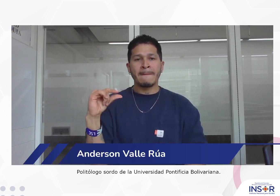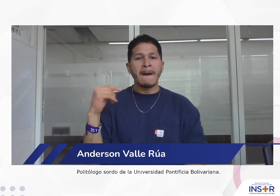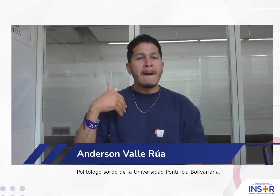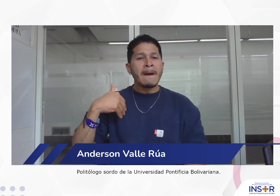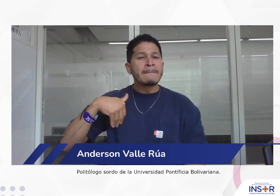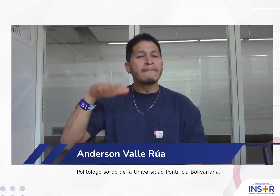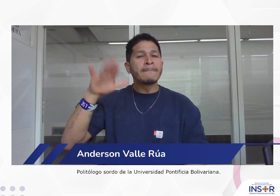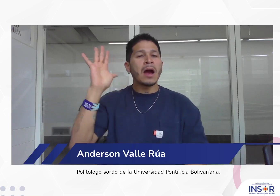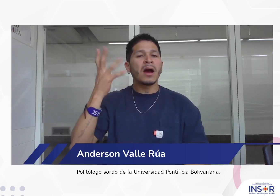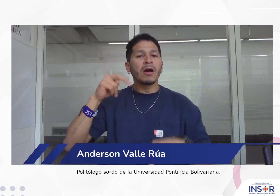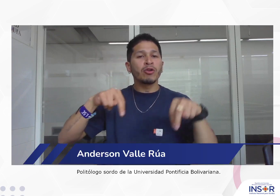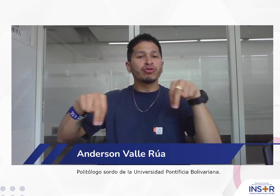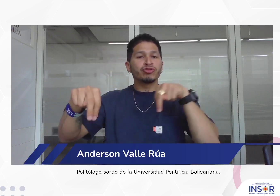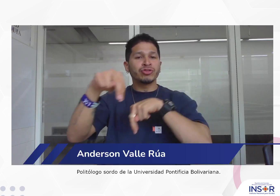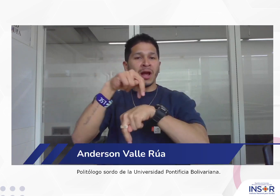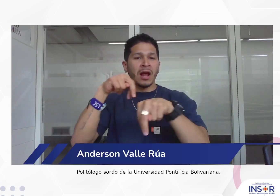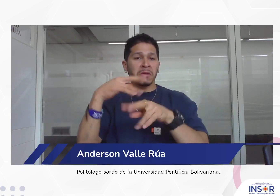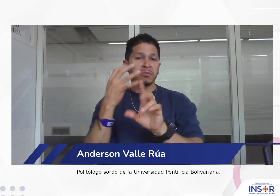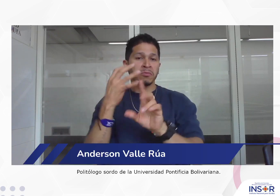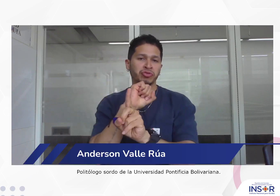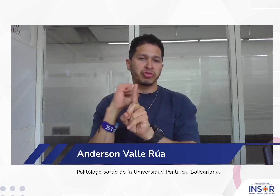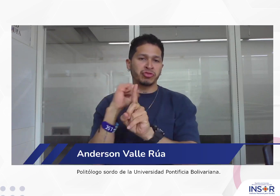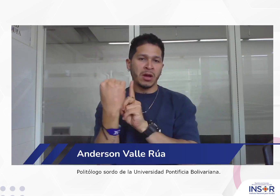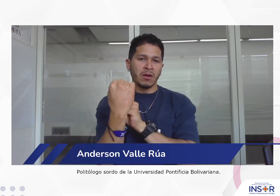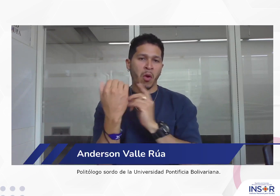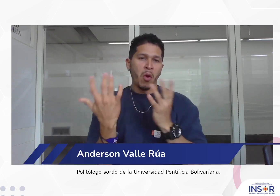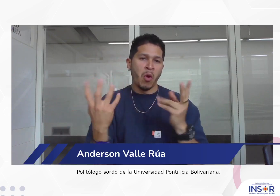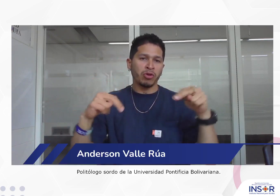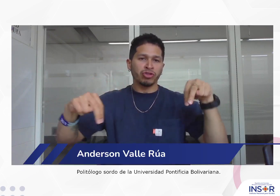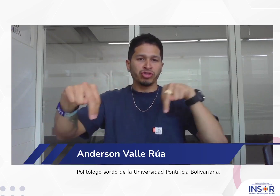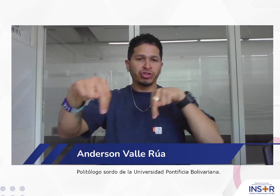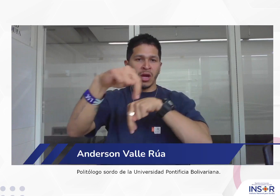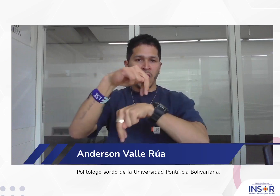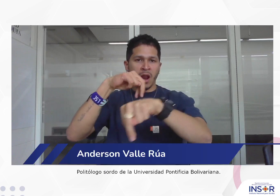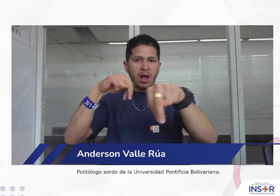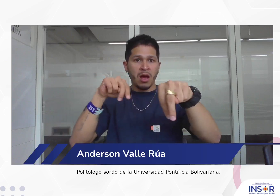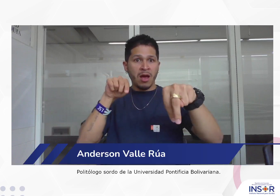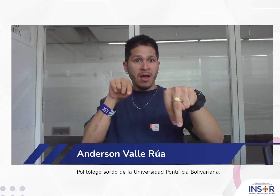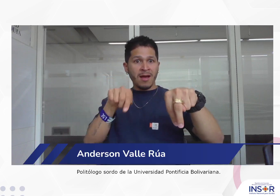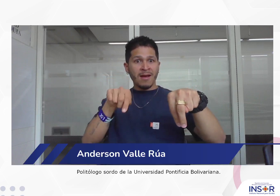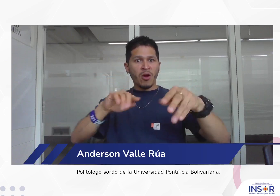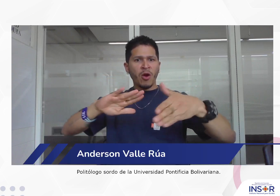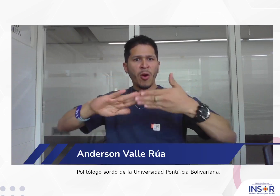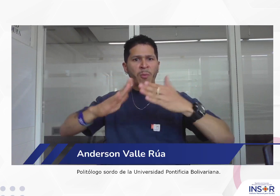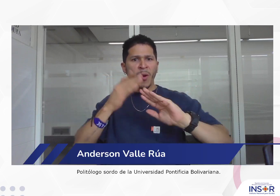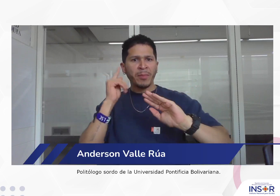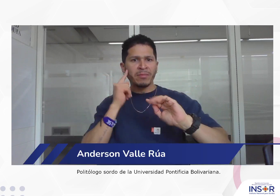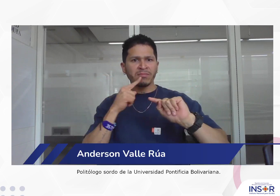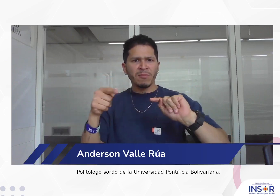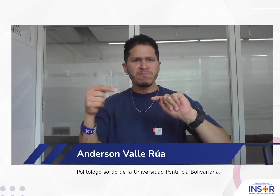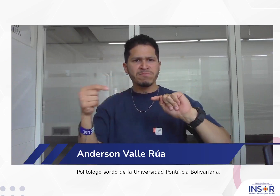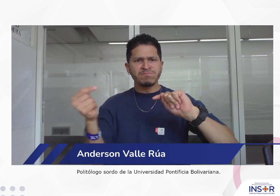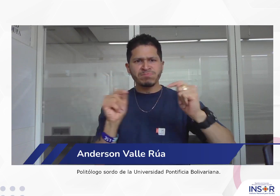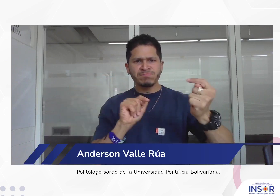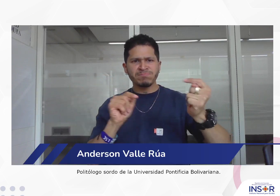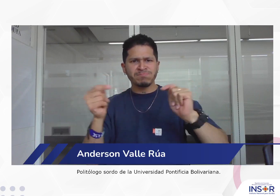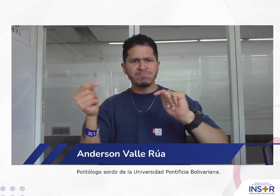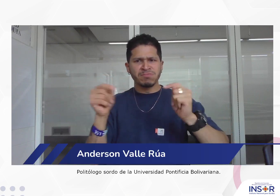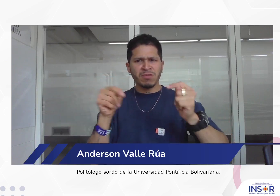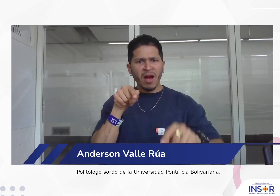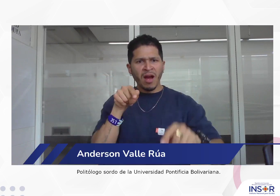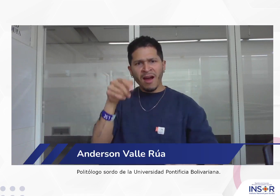mundo académico ha sido muy poco tratado. Respecto al tema de